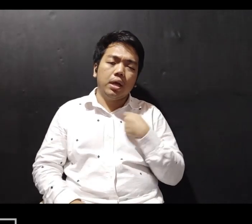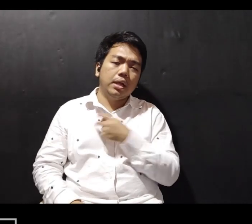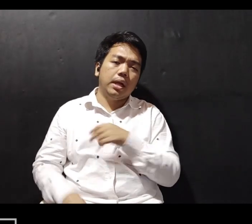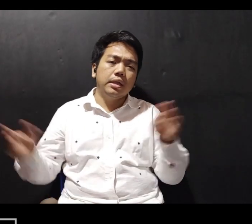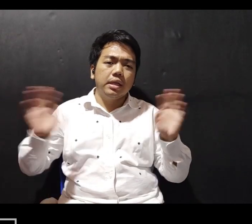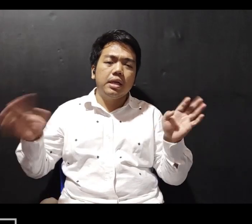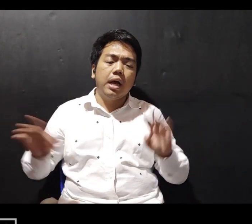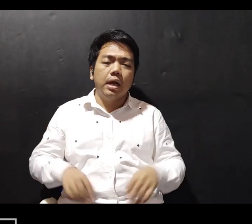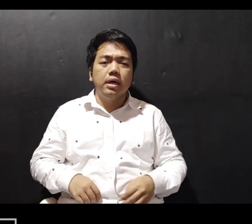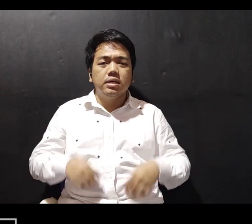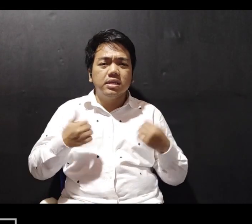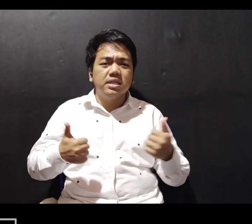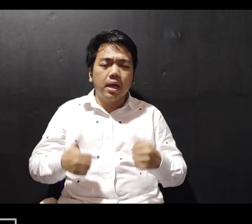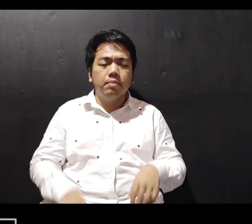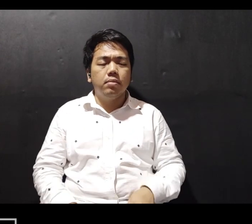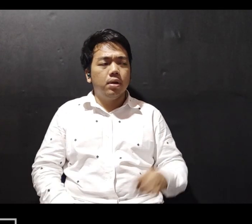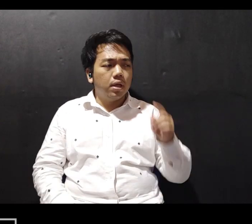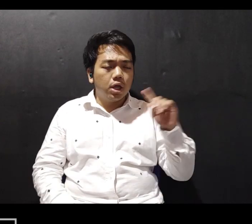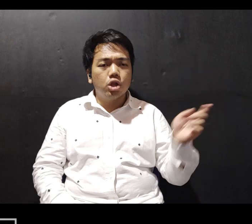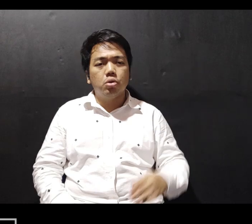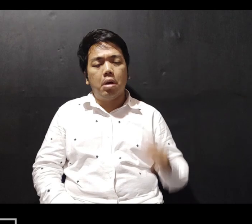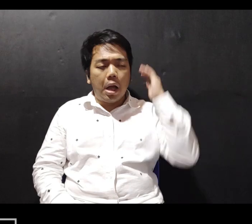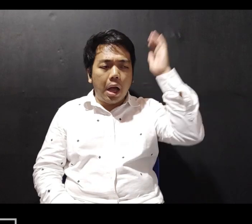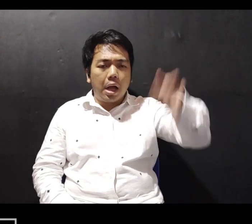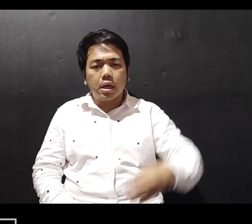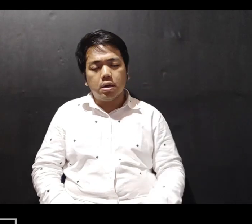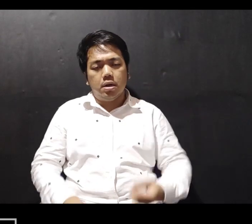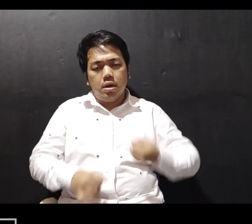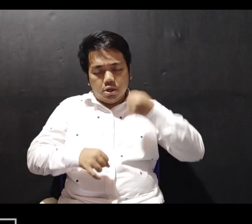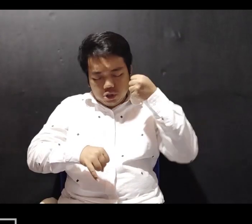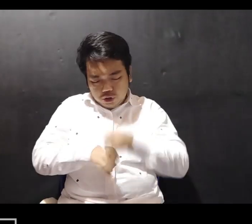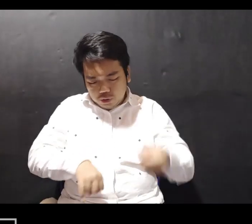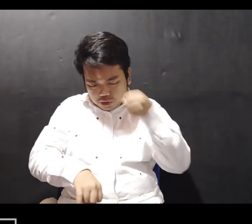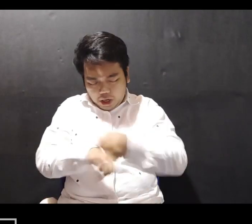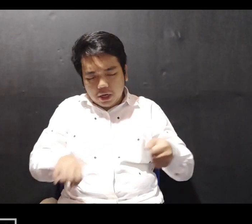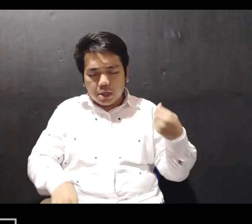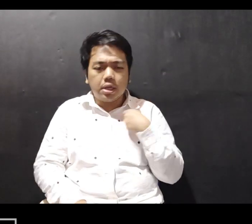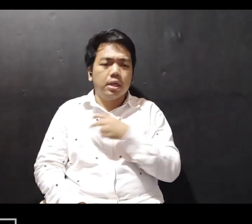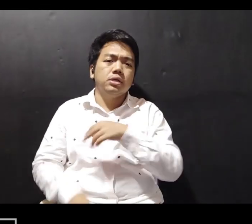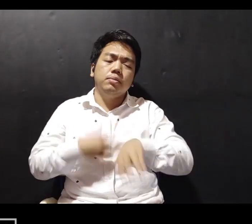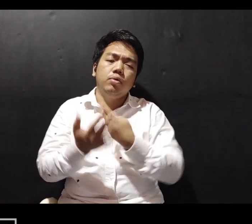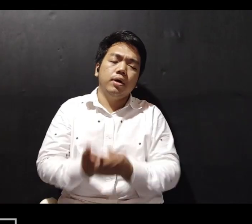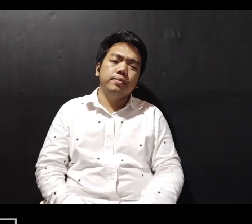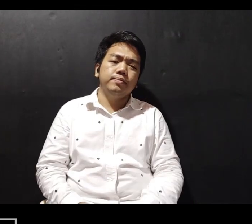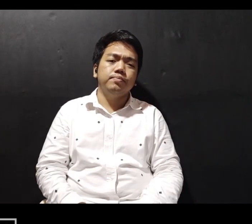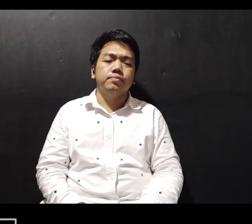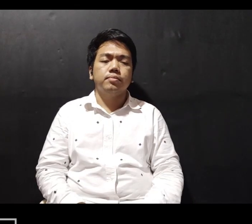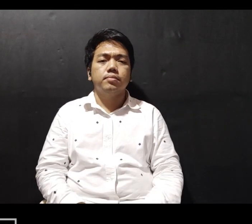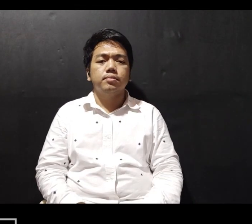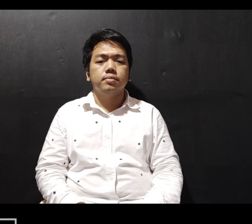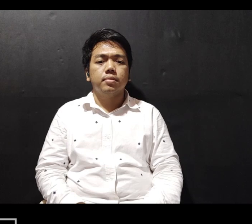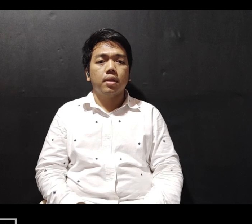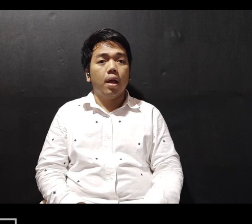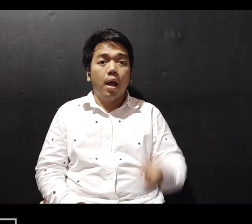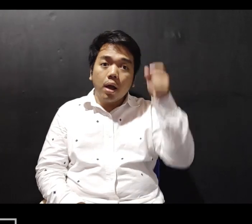itu dapat menjadi sesuatu yang membuat kita tidak siap untuk hadapi. Oleh karena itu, bagi